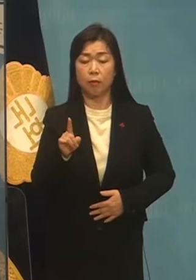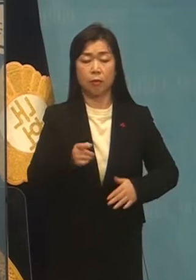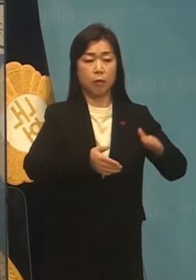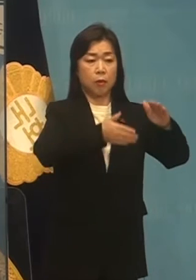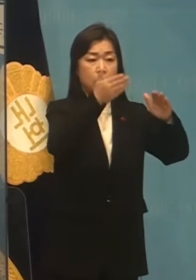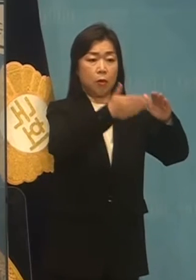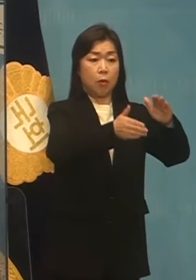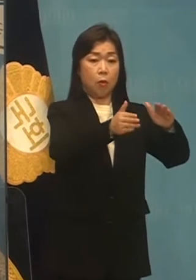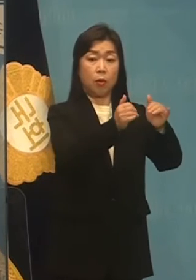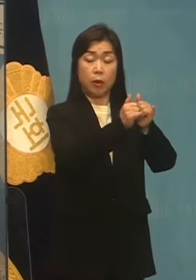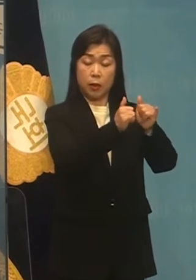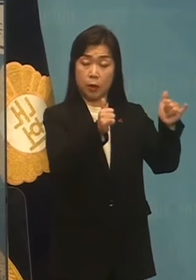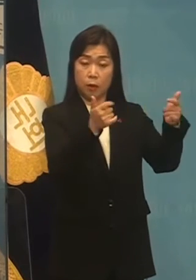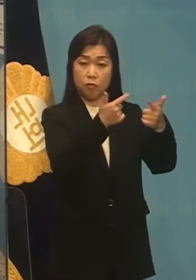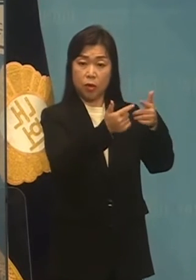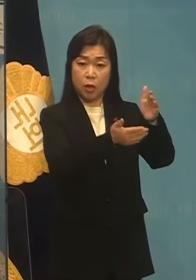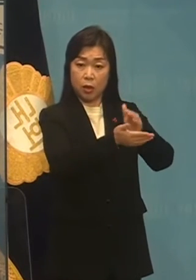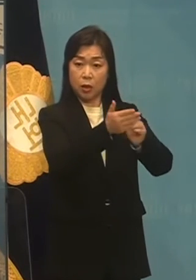공인인 부산시장